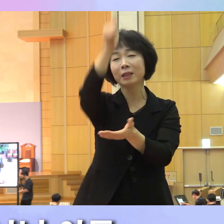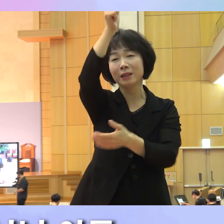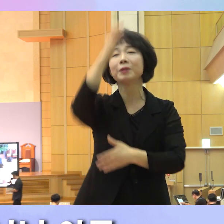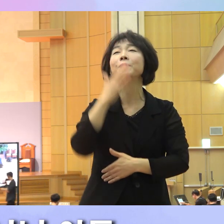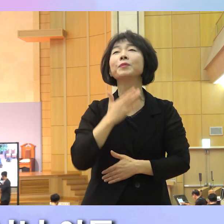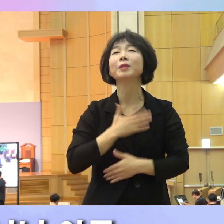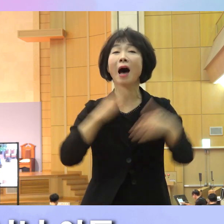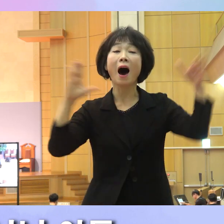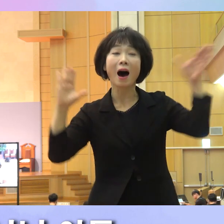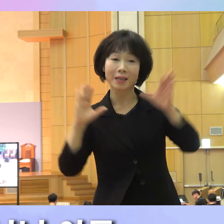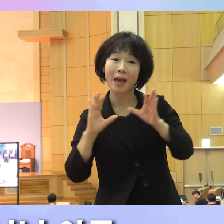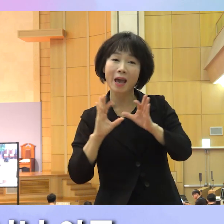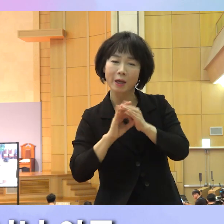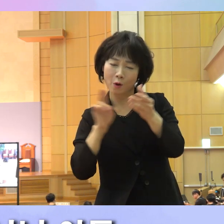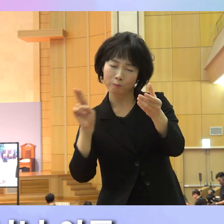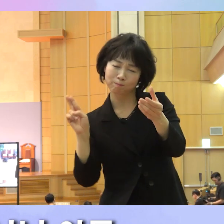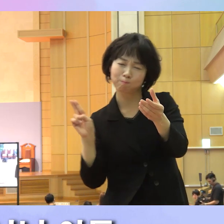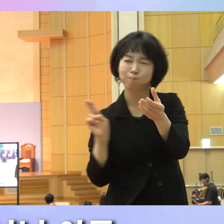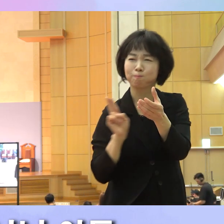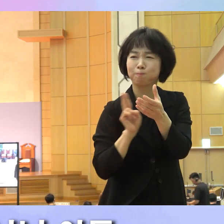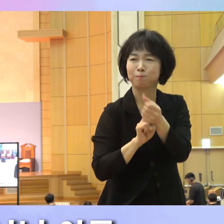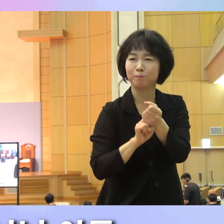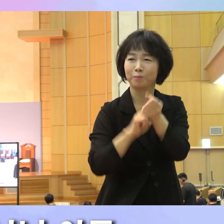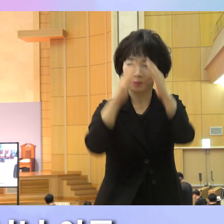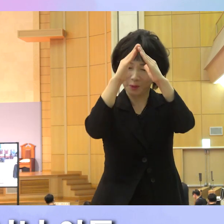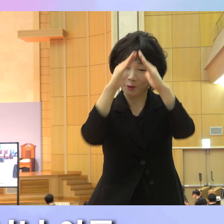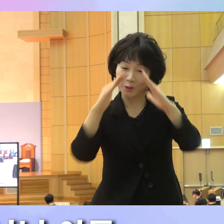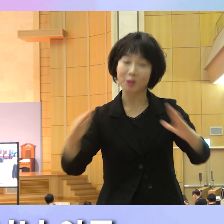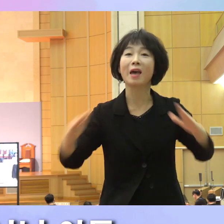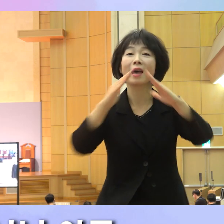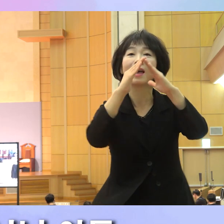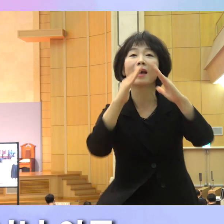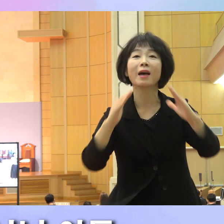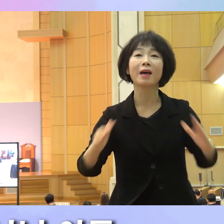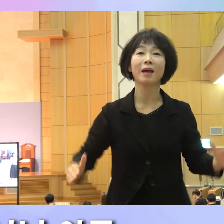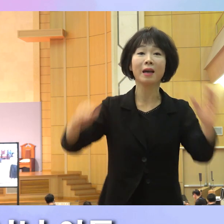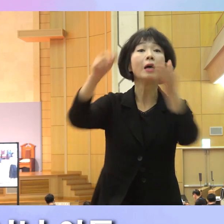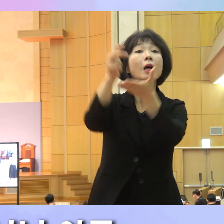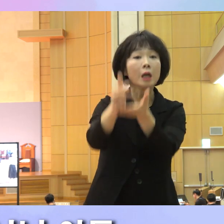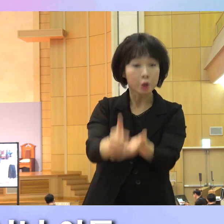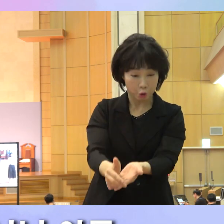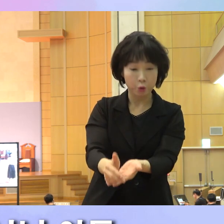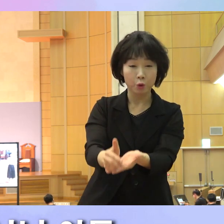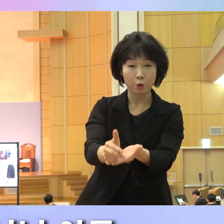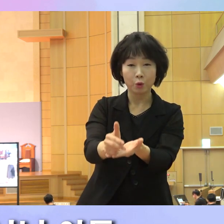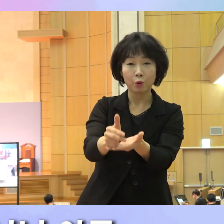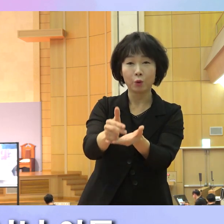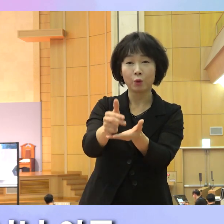주님은 나의 요새,